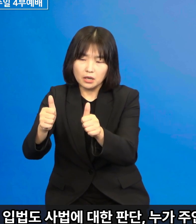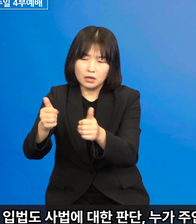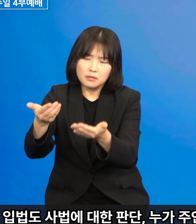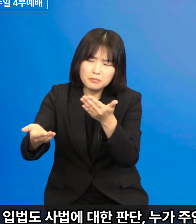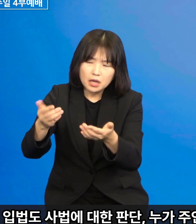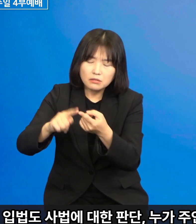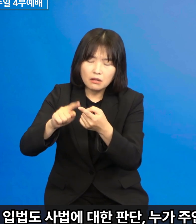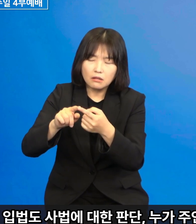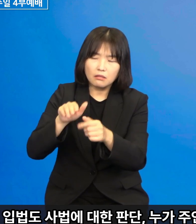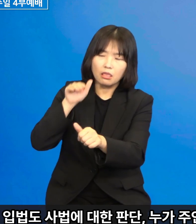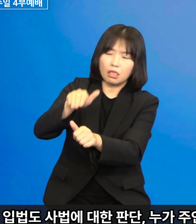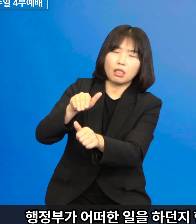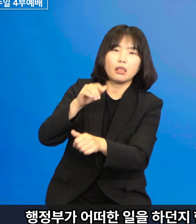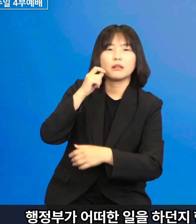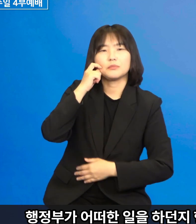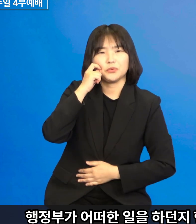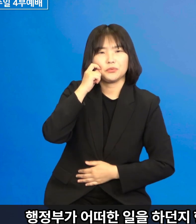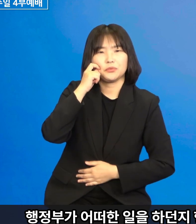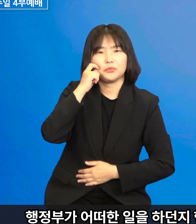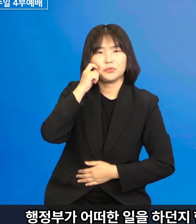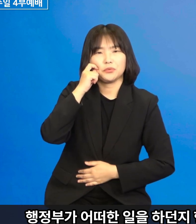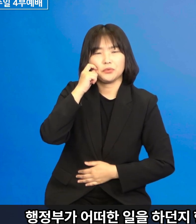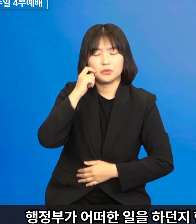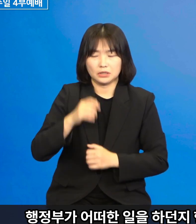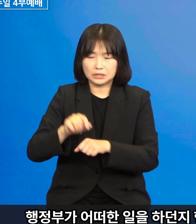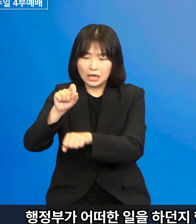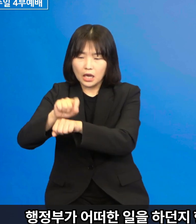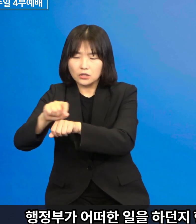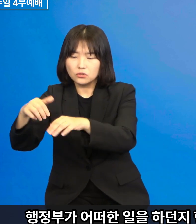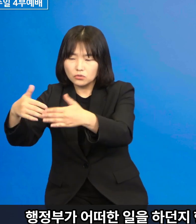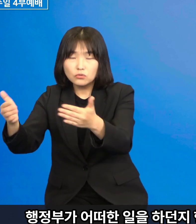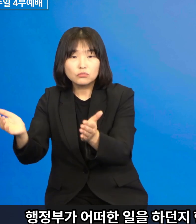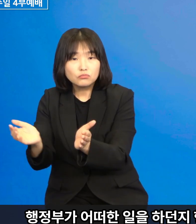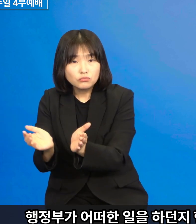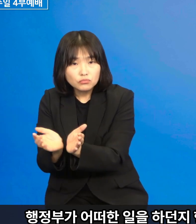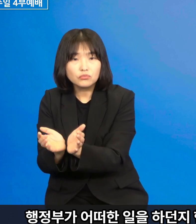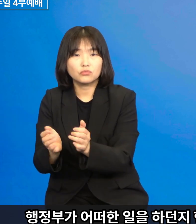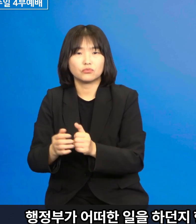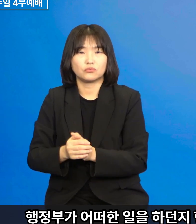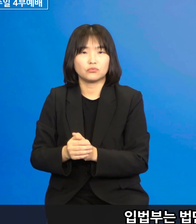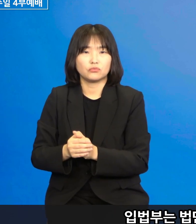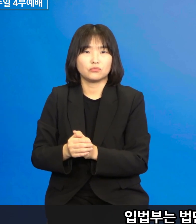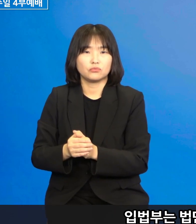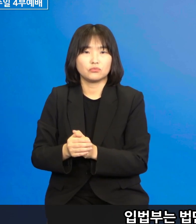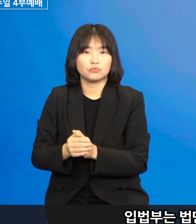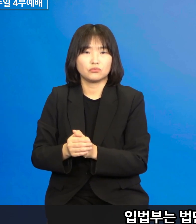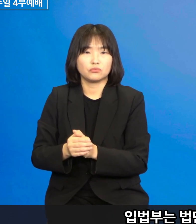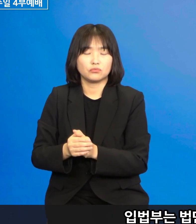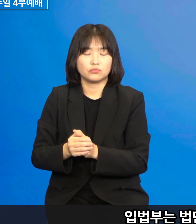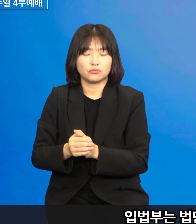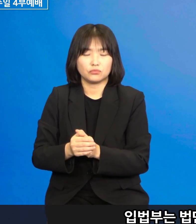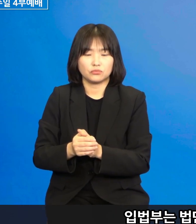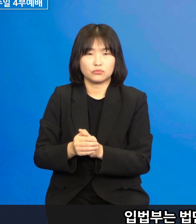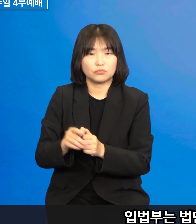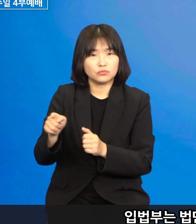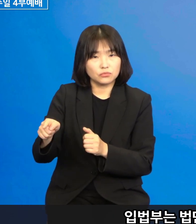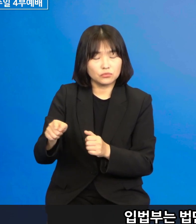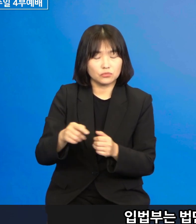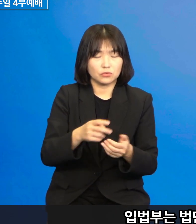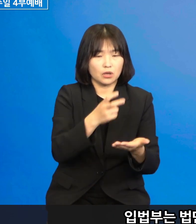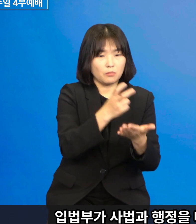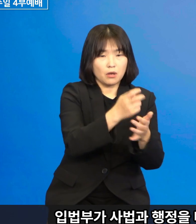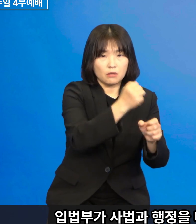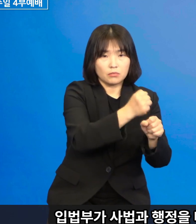아닌지 입법부가 할 일이 아닙니다. 행정부가 어떠할 일인지 행정부가 할 수 있도록 일을 해줘야죠. 그 입법부는 법만 내면 되는